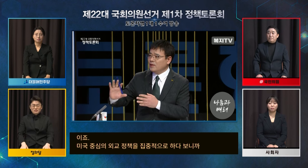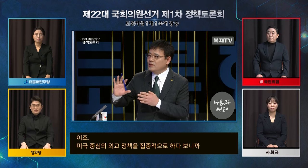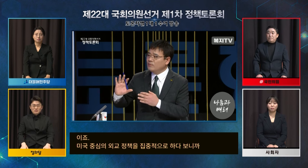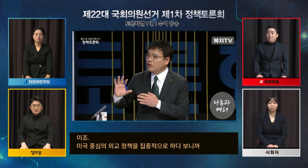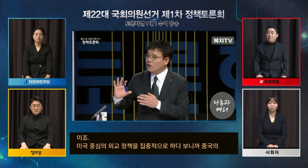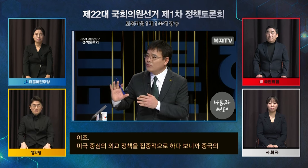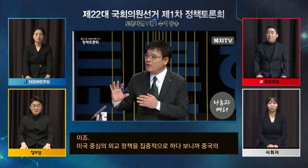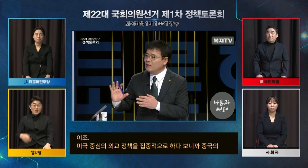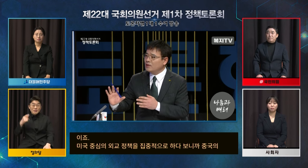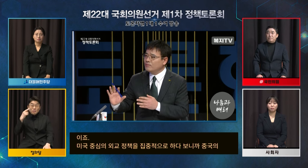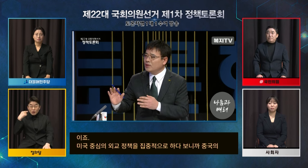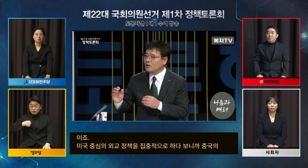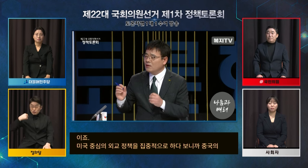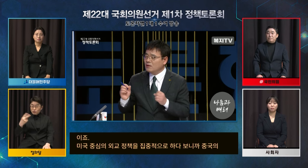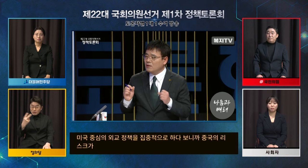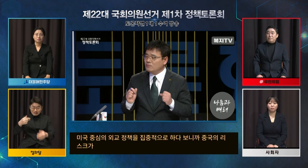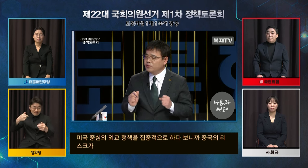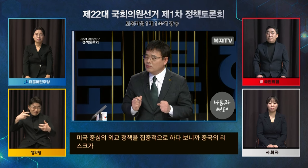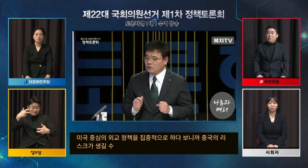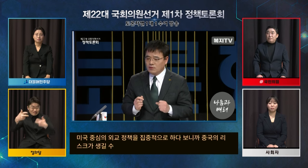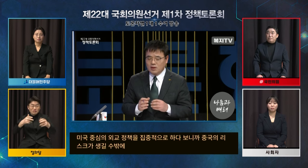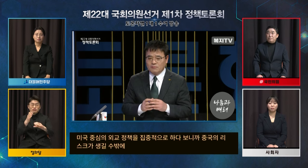리스크이 생길 수밖에 없는 상황이 됐습니다.